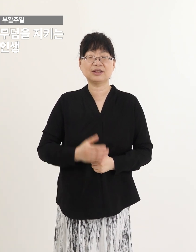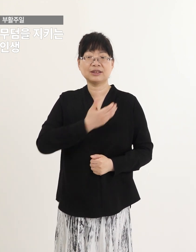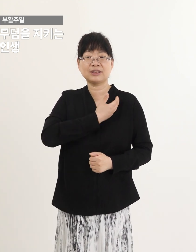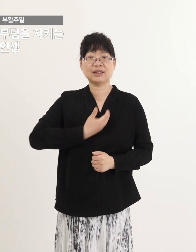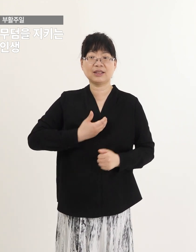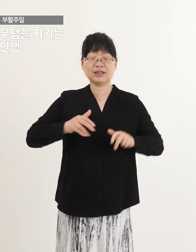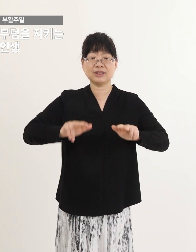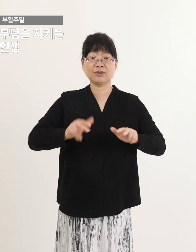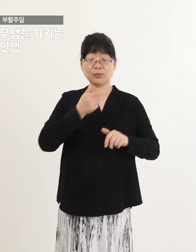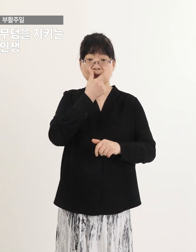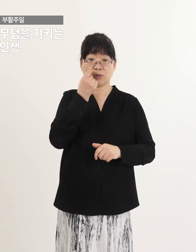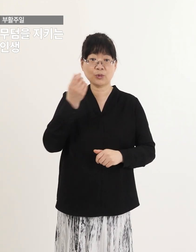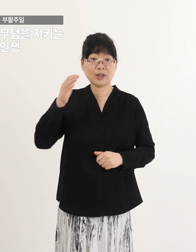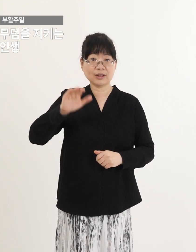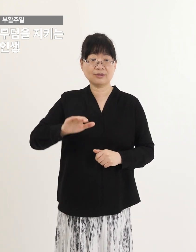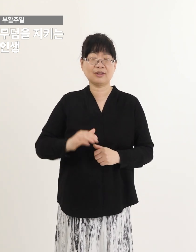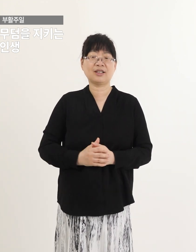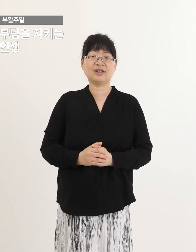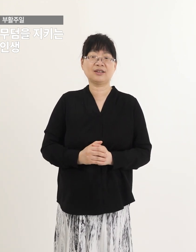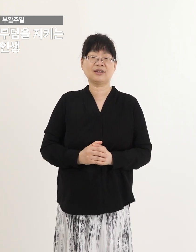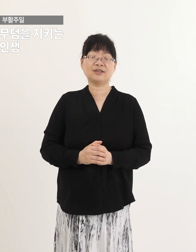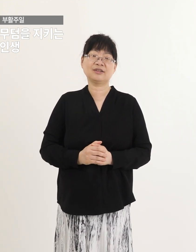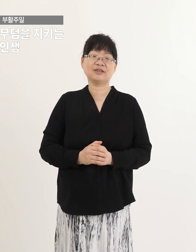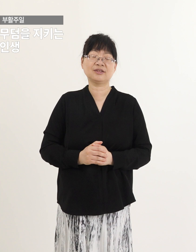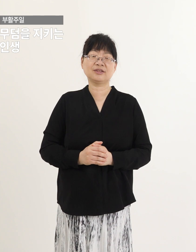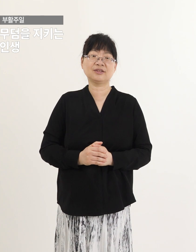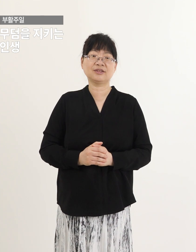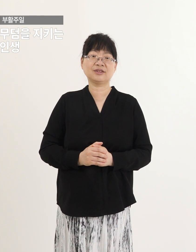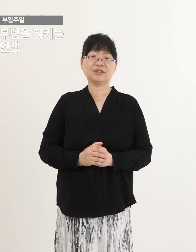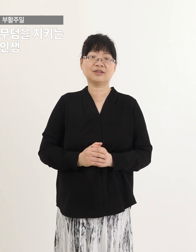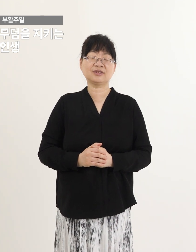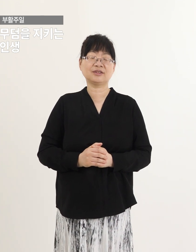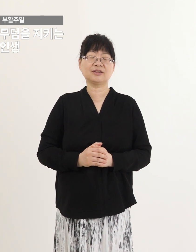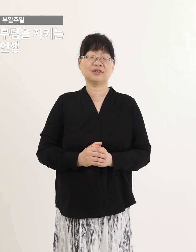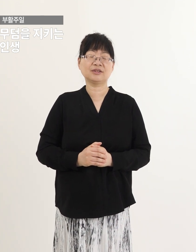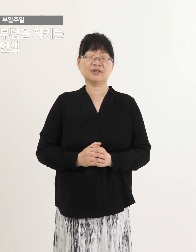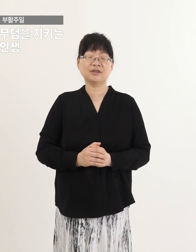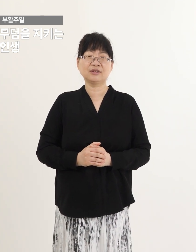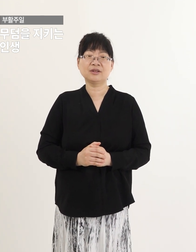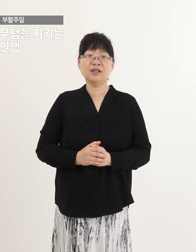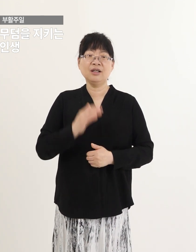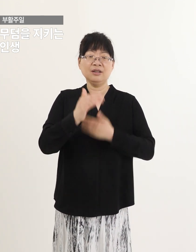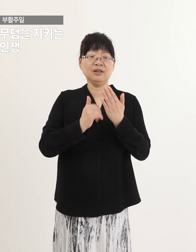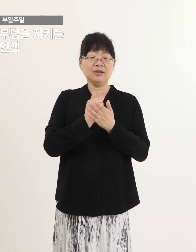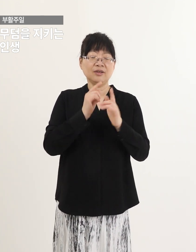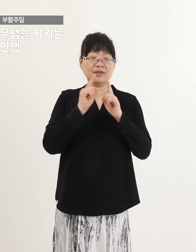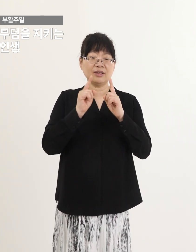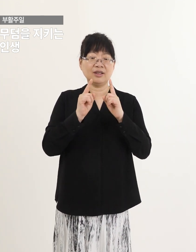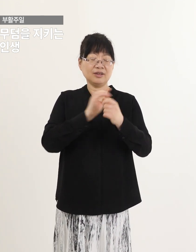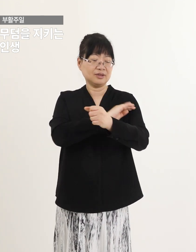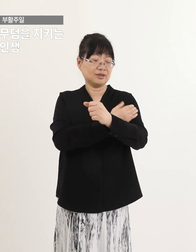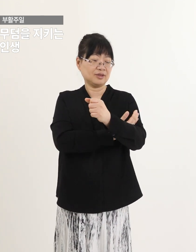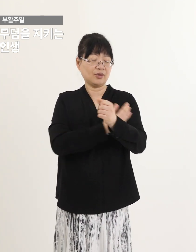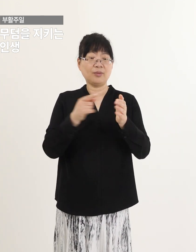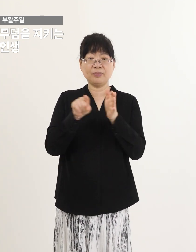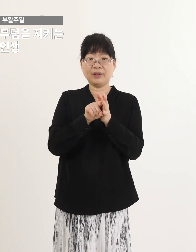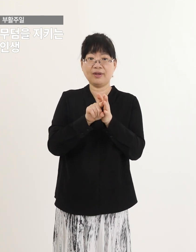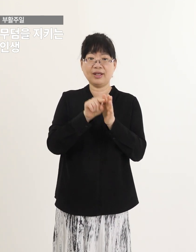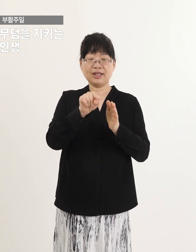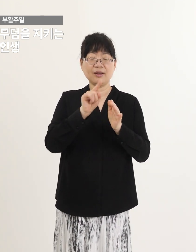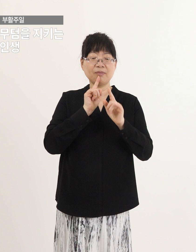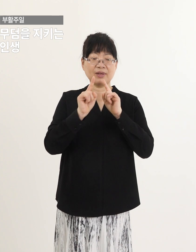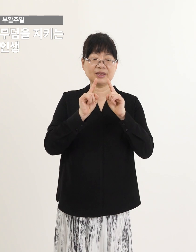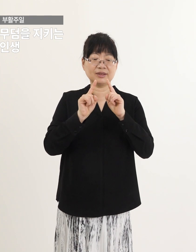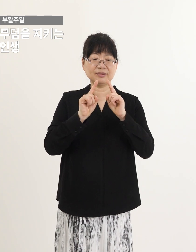제자들이 지금은 부족하지만 그래도 말씀의 능력을 예수님이 믿고 그